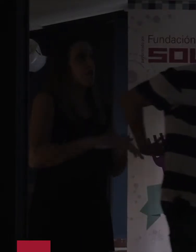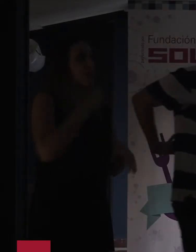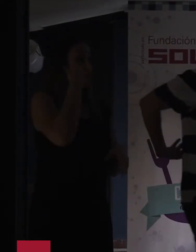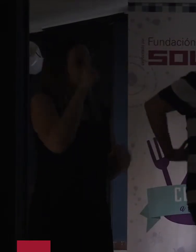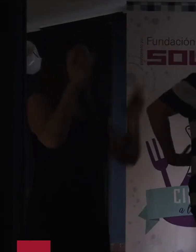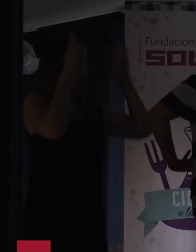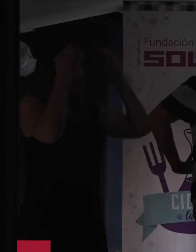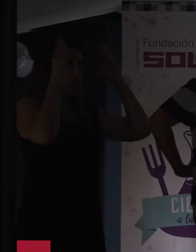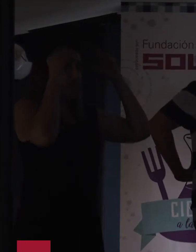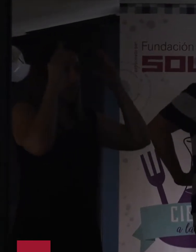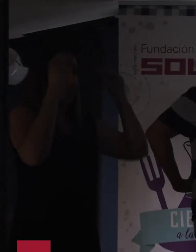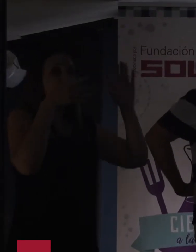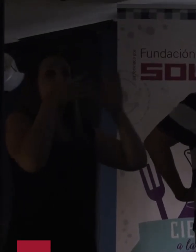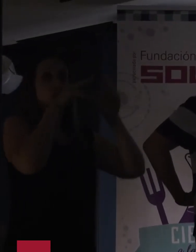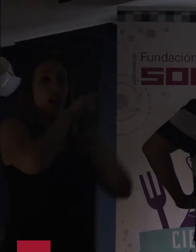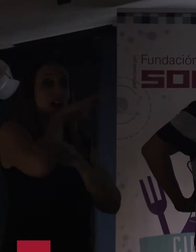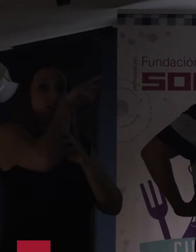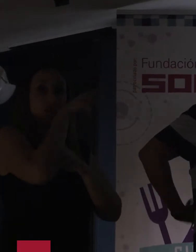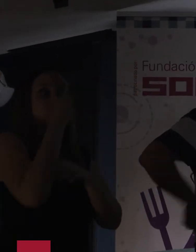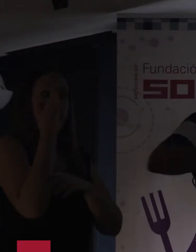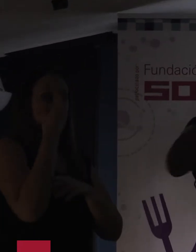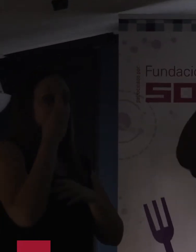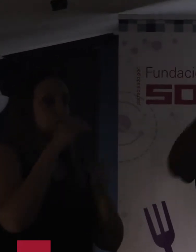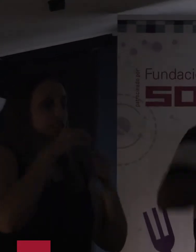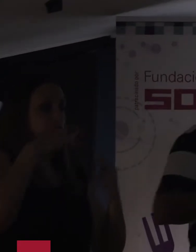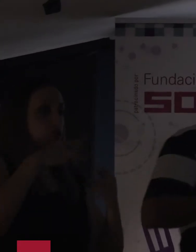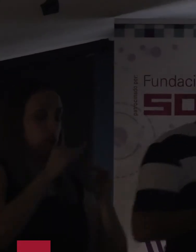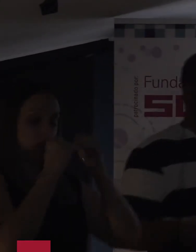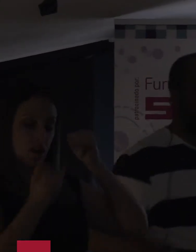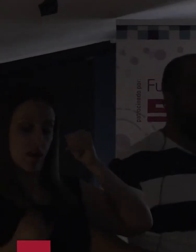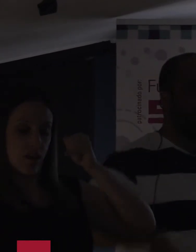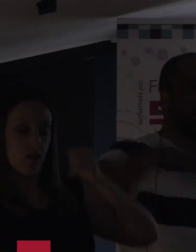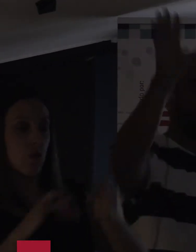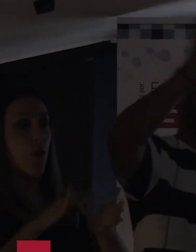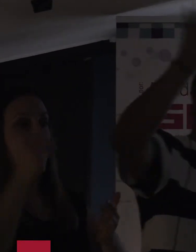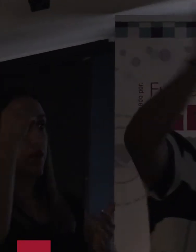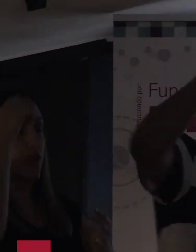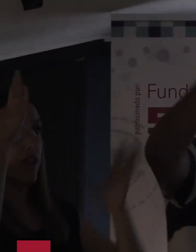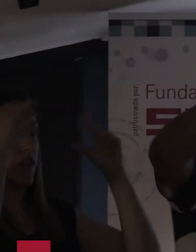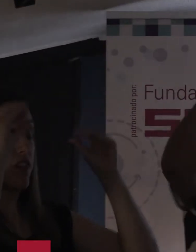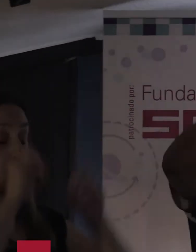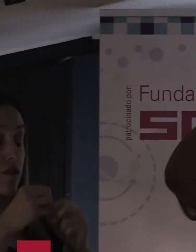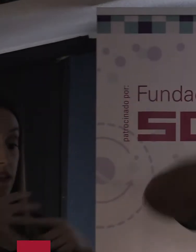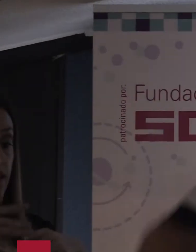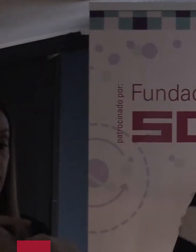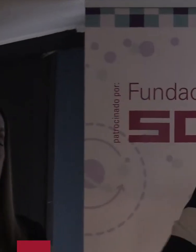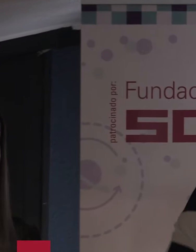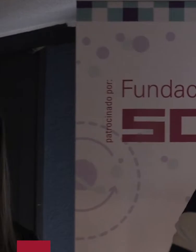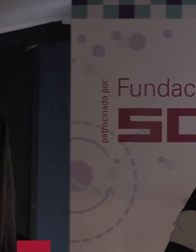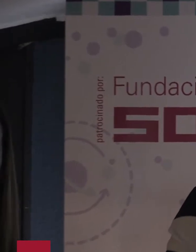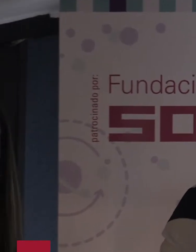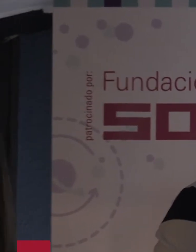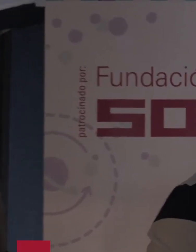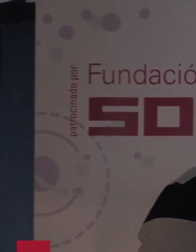hablando, necesitamos poner un sensor a la altura de la médula, que cuando el cerebro envíe una señal, el sensor diga, que el cerebro está